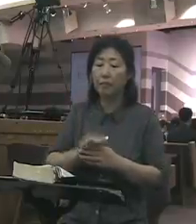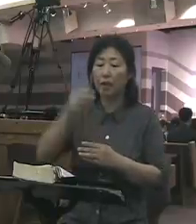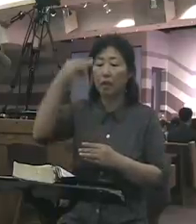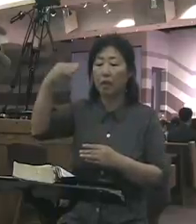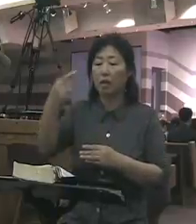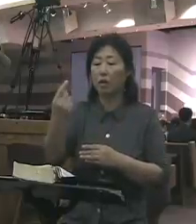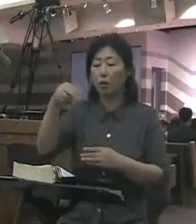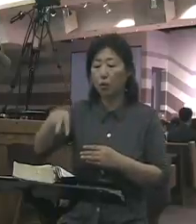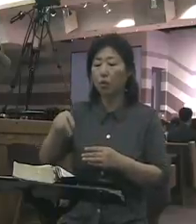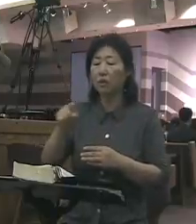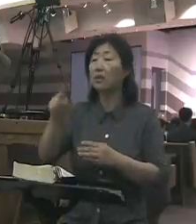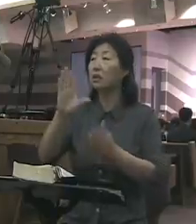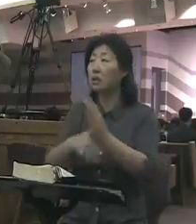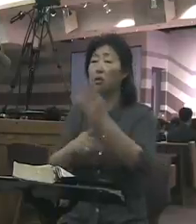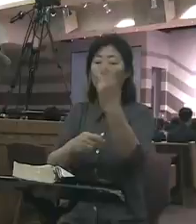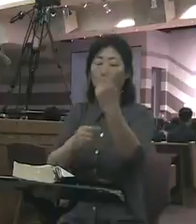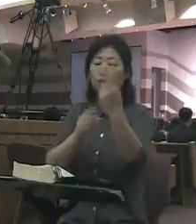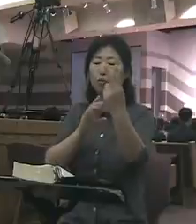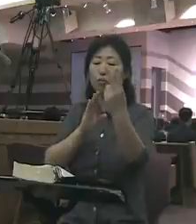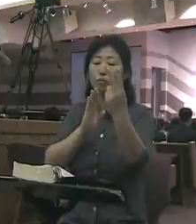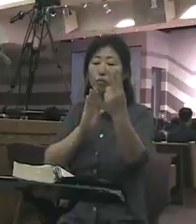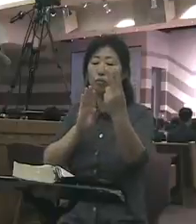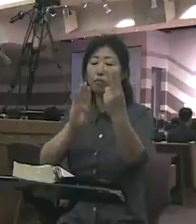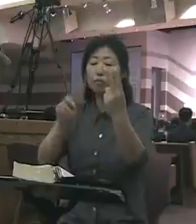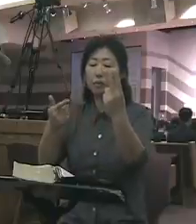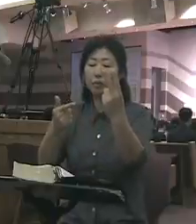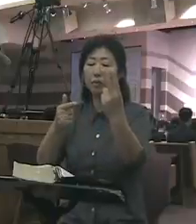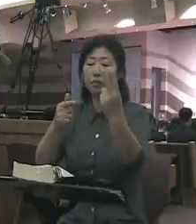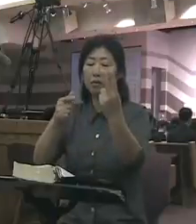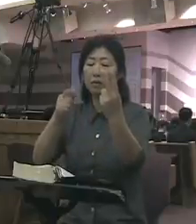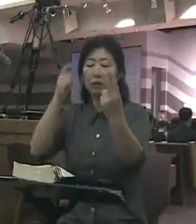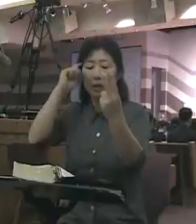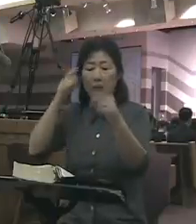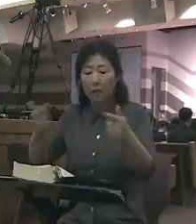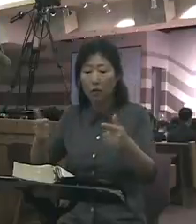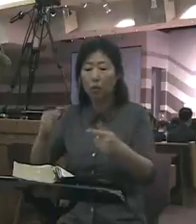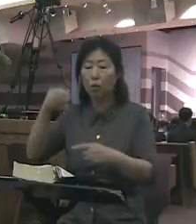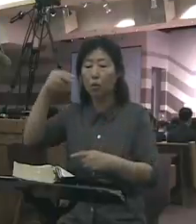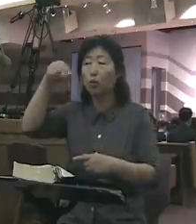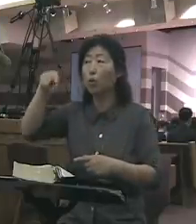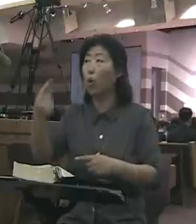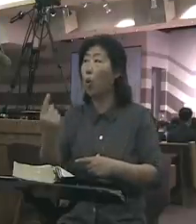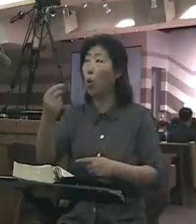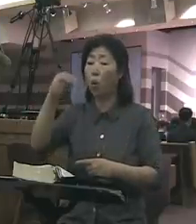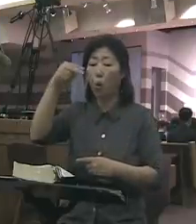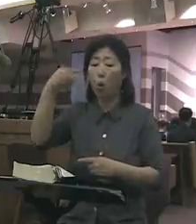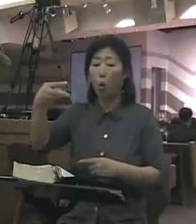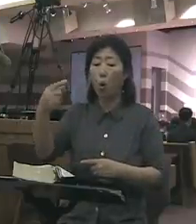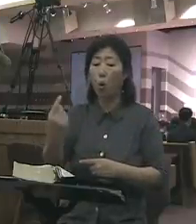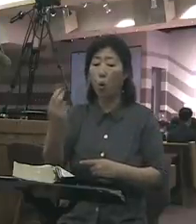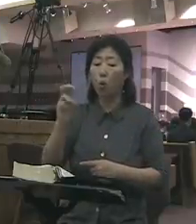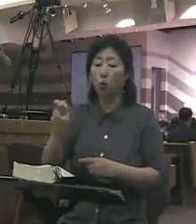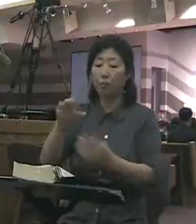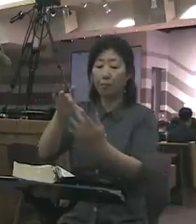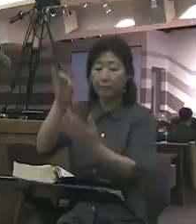생각하지도 않고 소돔을 선택한 것일까요? 기름진 땅이었던 것은